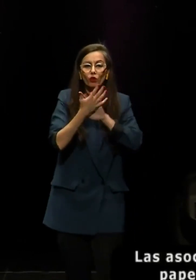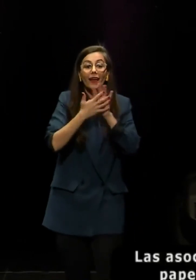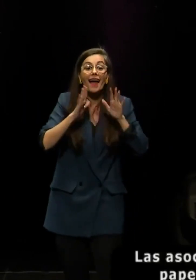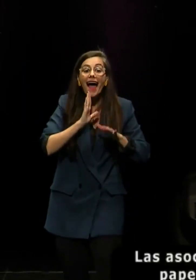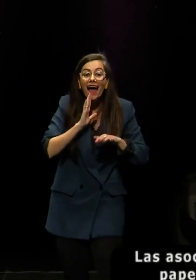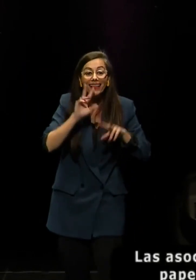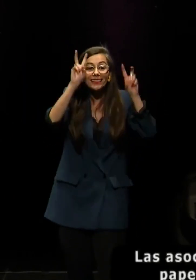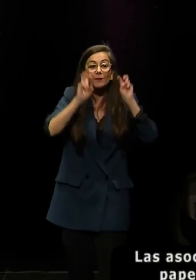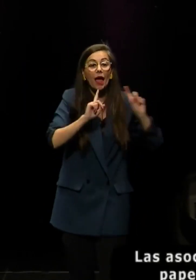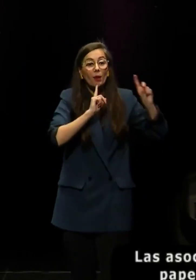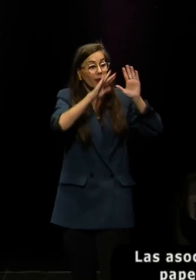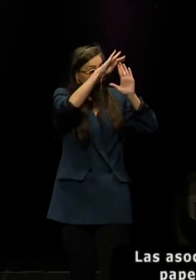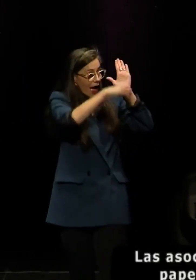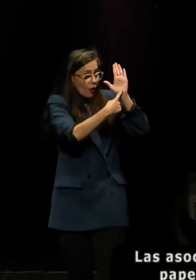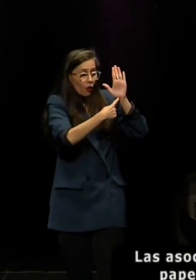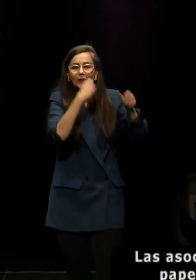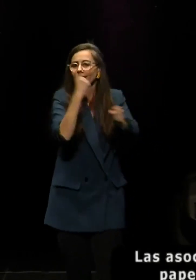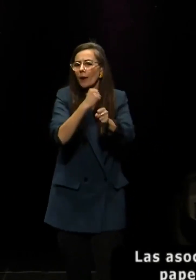también, en ese momento,